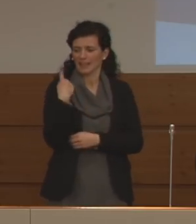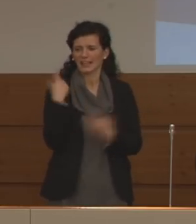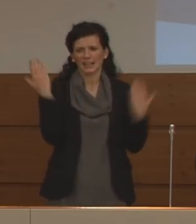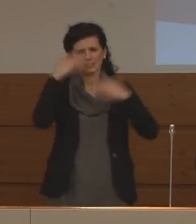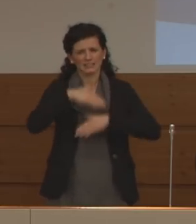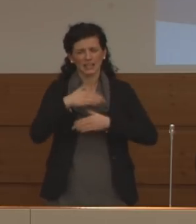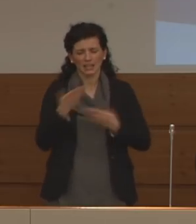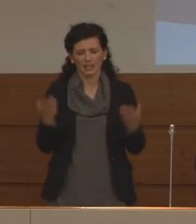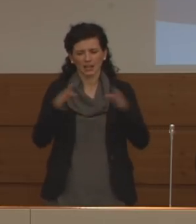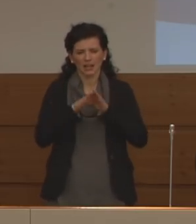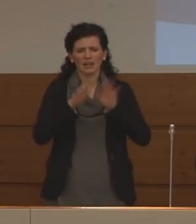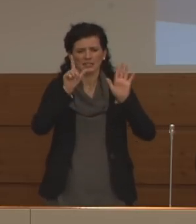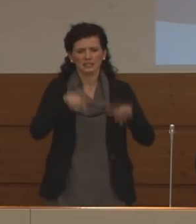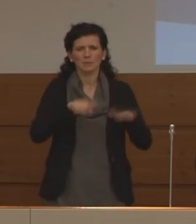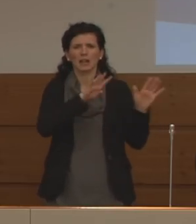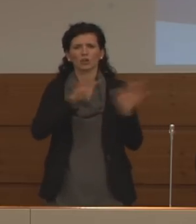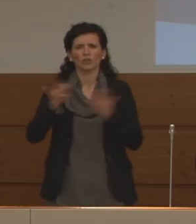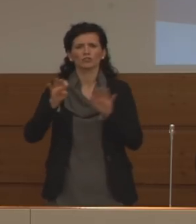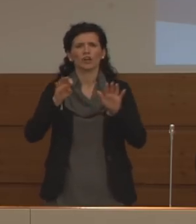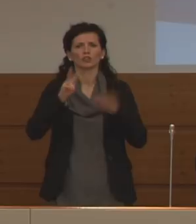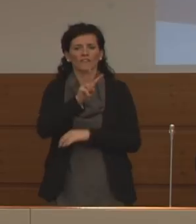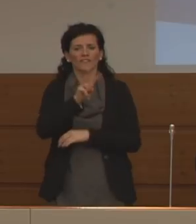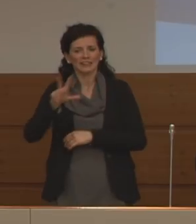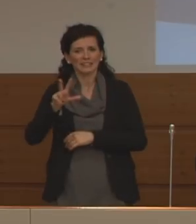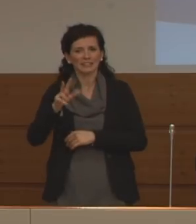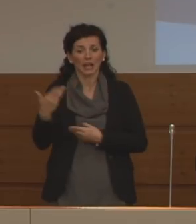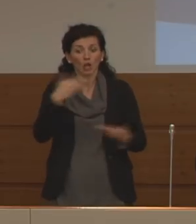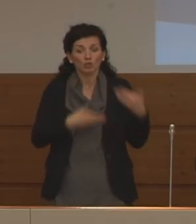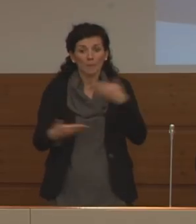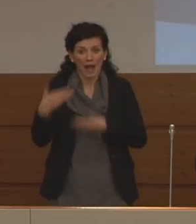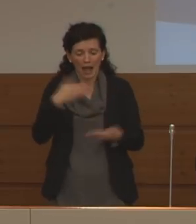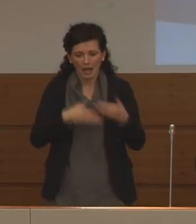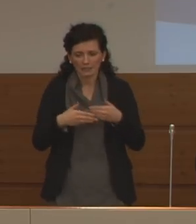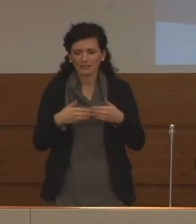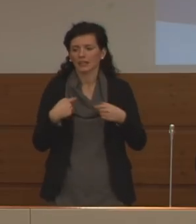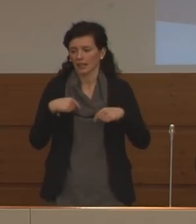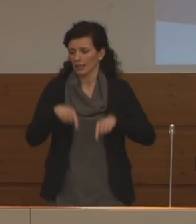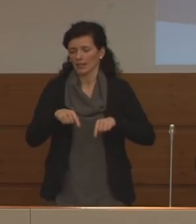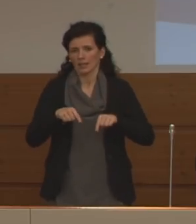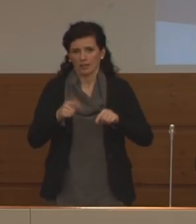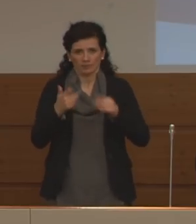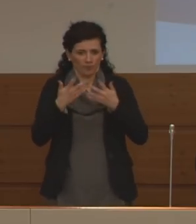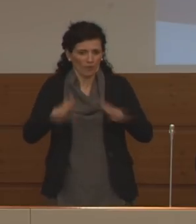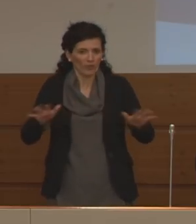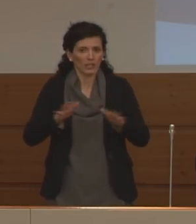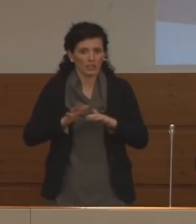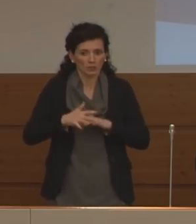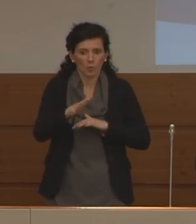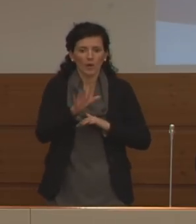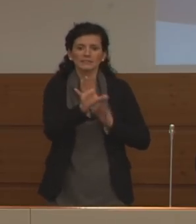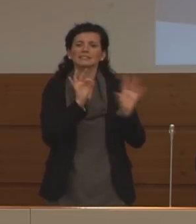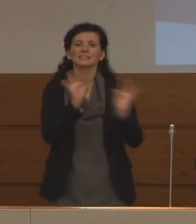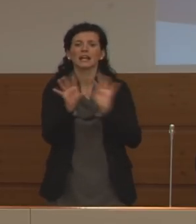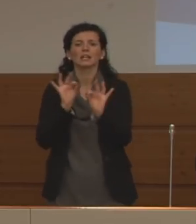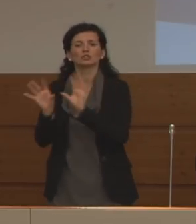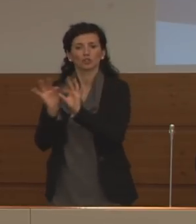erano 7.920 tre le domande presentate stiamo completando la selezione